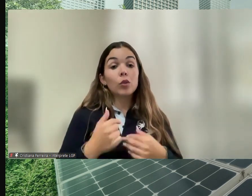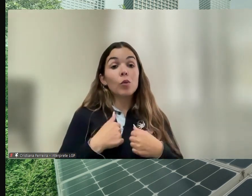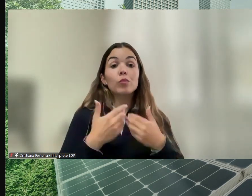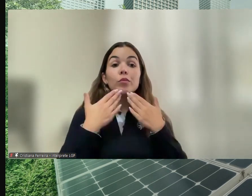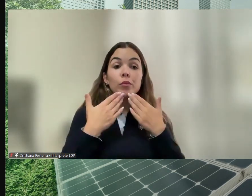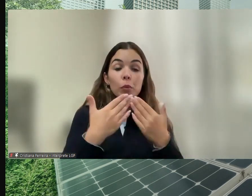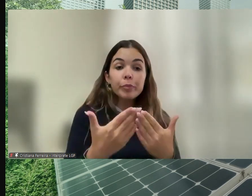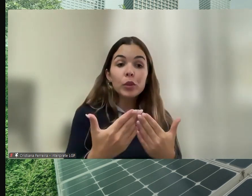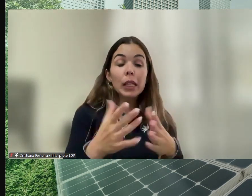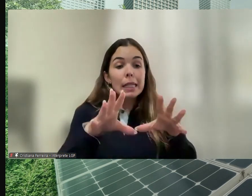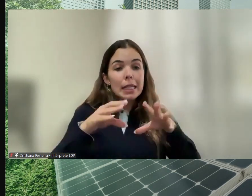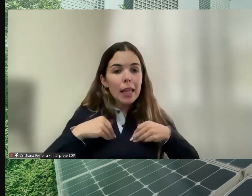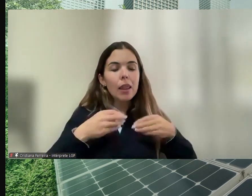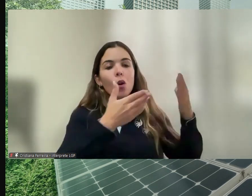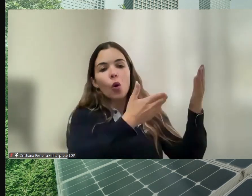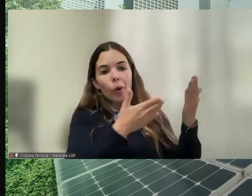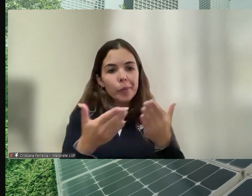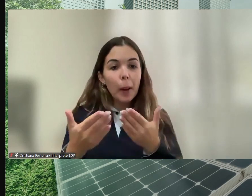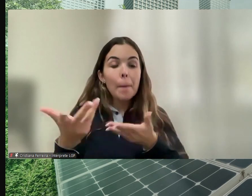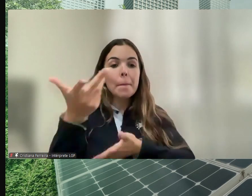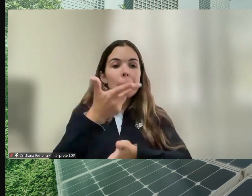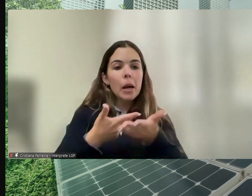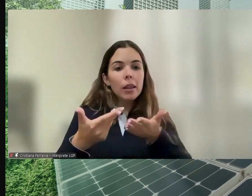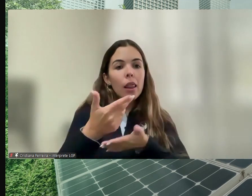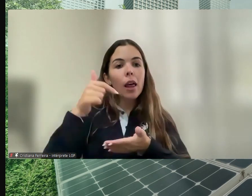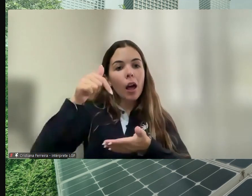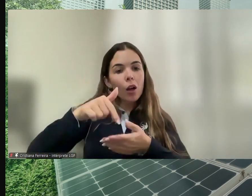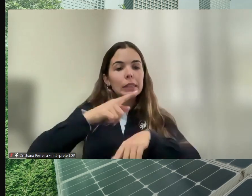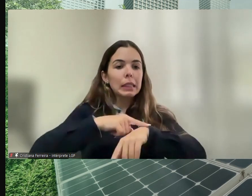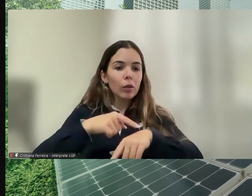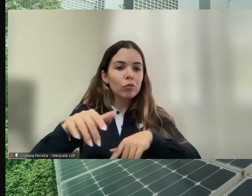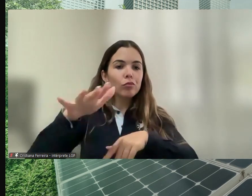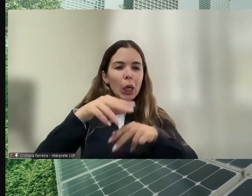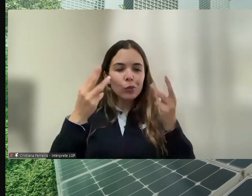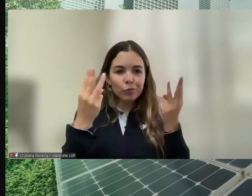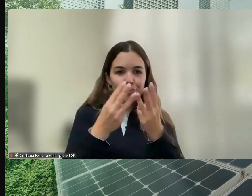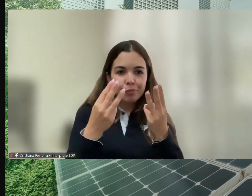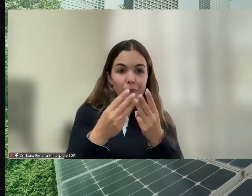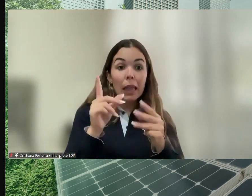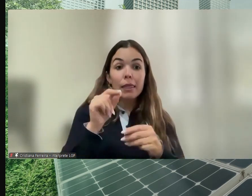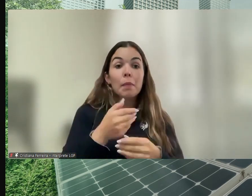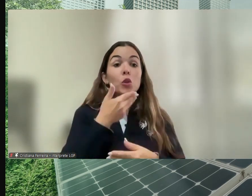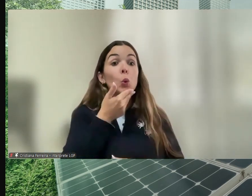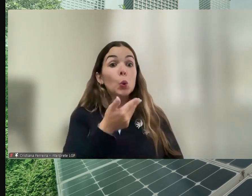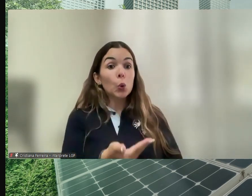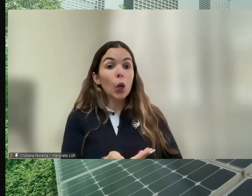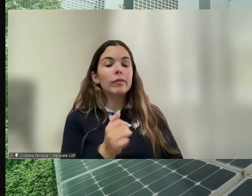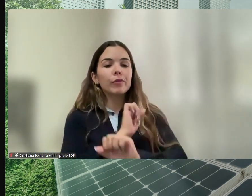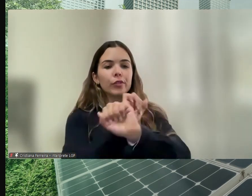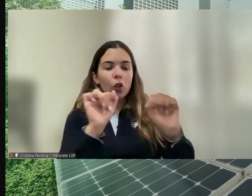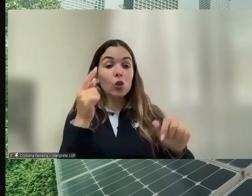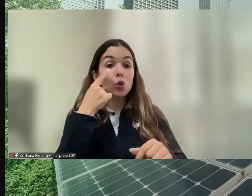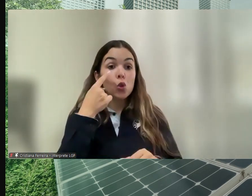grande terem aceitado o nosso convite e terem partilhado aqui este espaço connosco e as vossas vastas experiências e conhecimentos